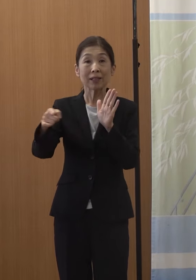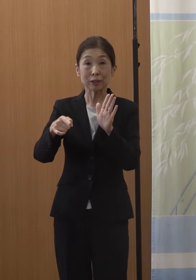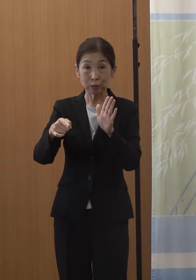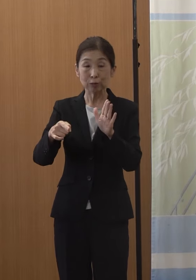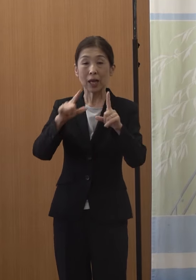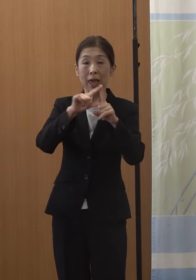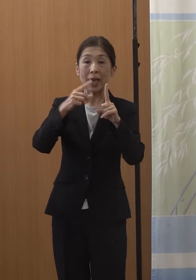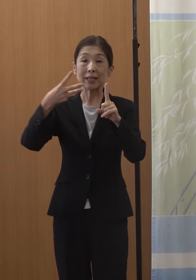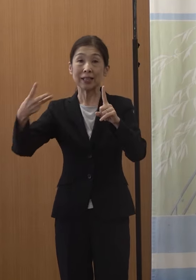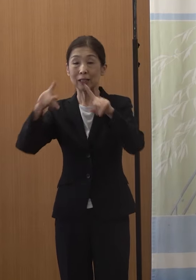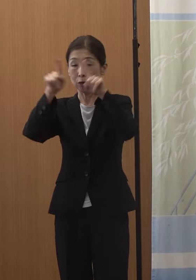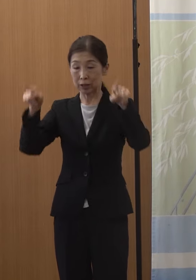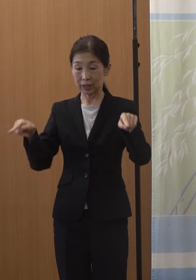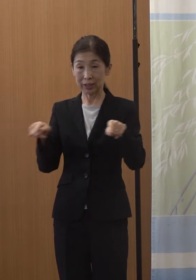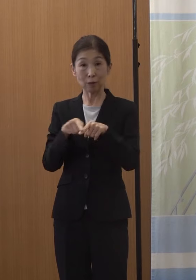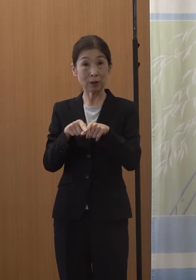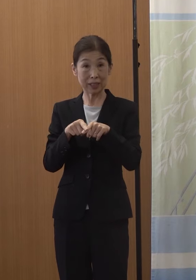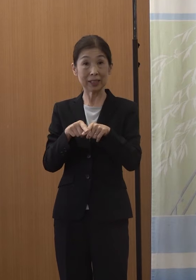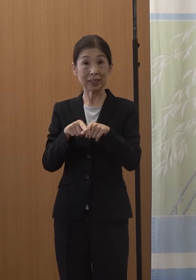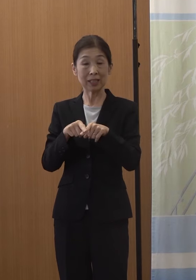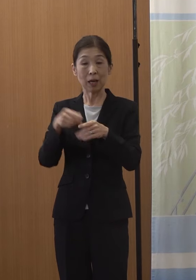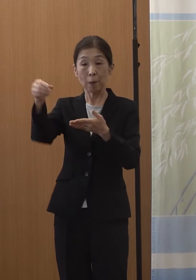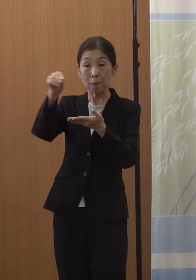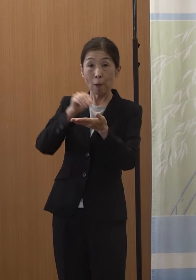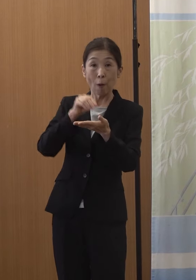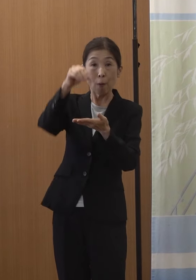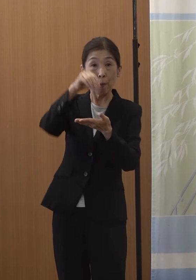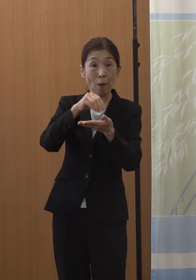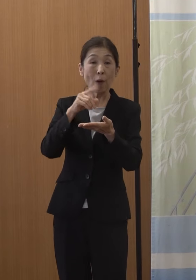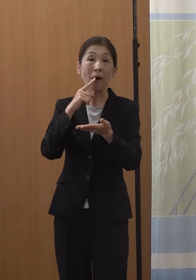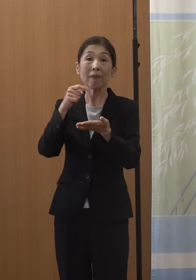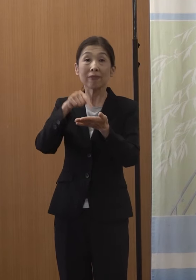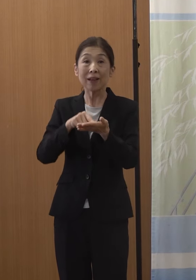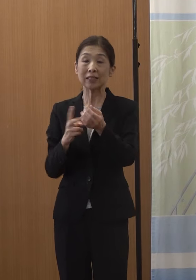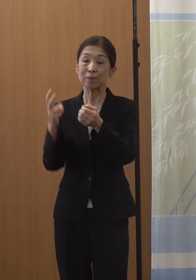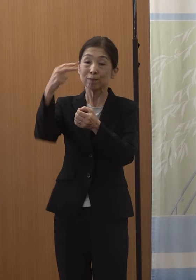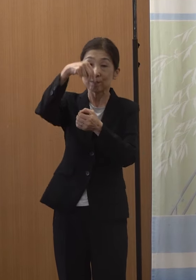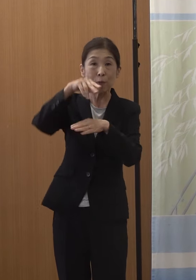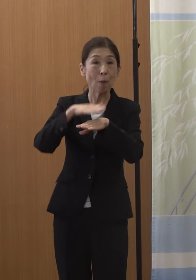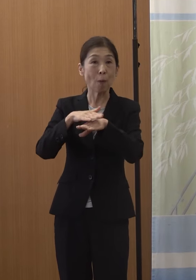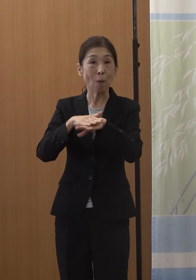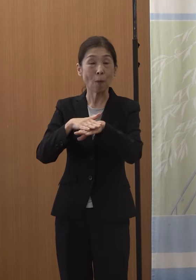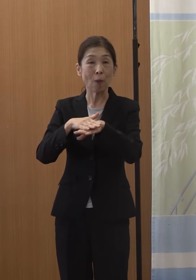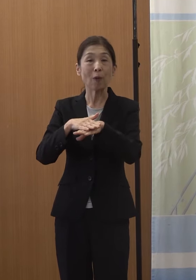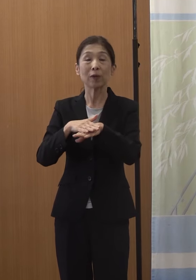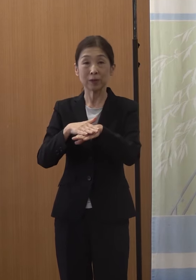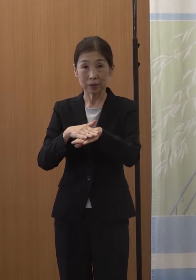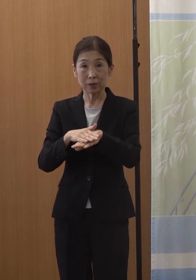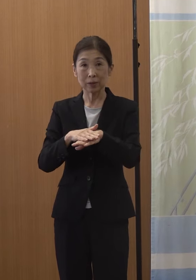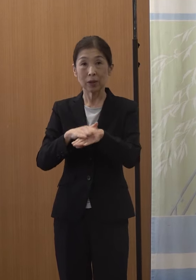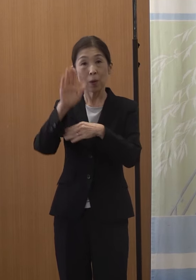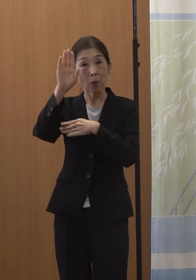に配置して、取り外しやすい型抜きの加工を施しておりまして、今後、